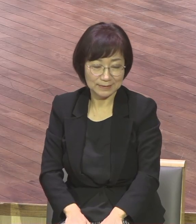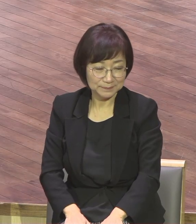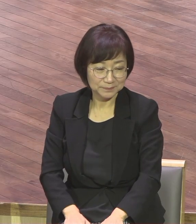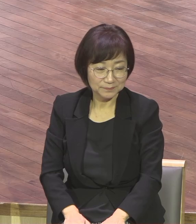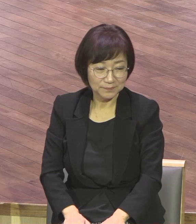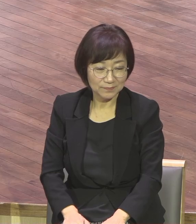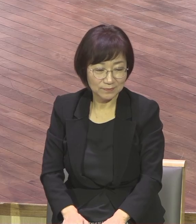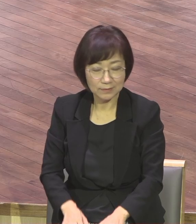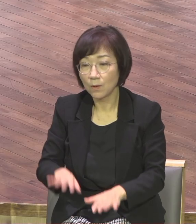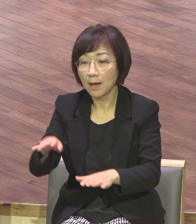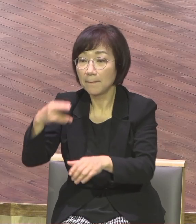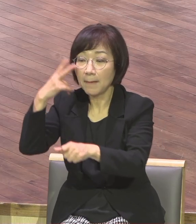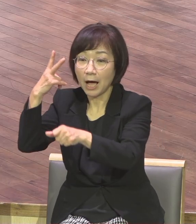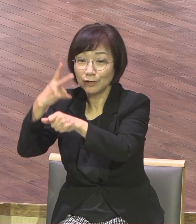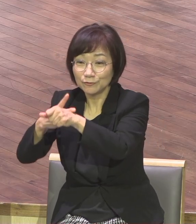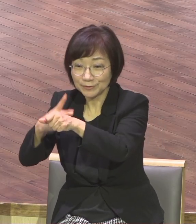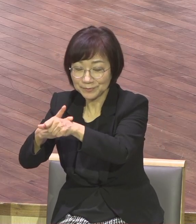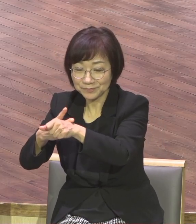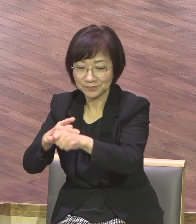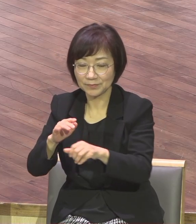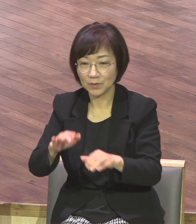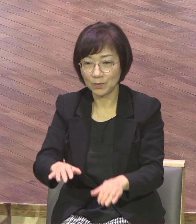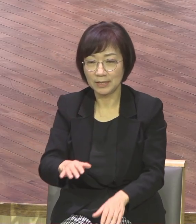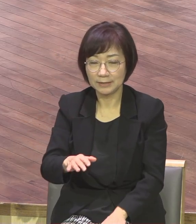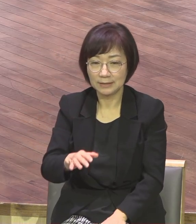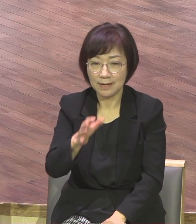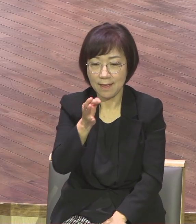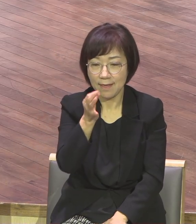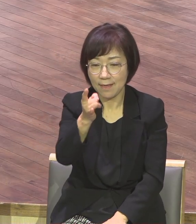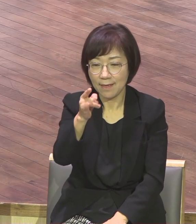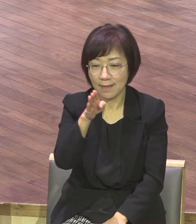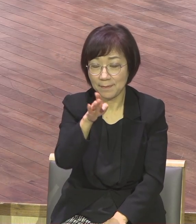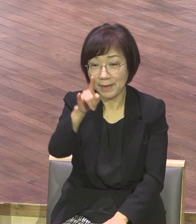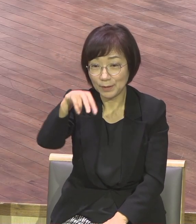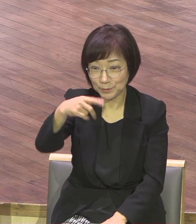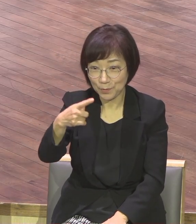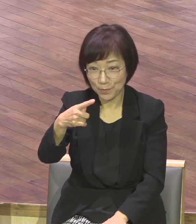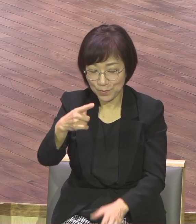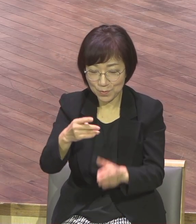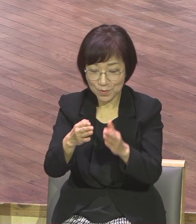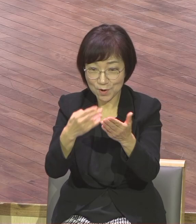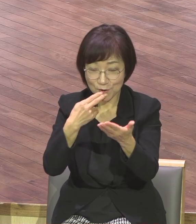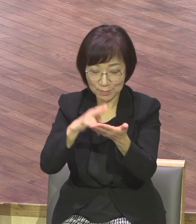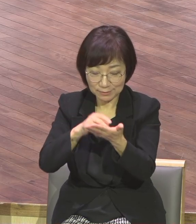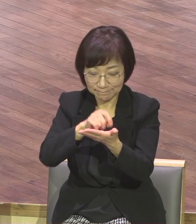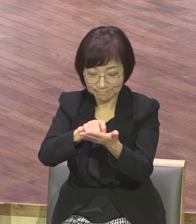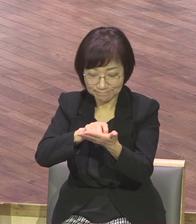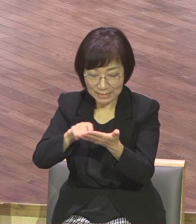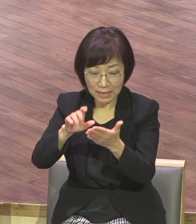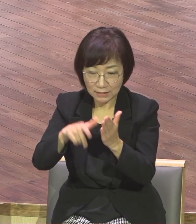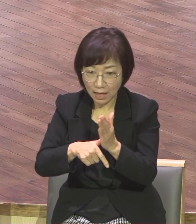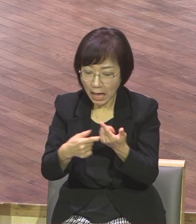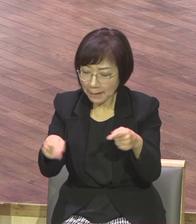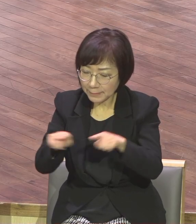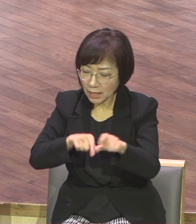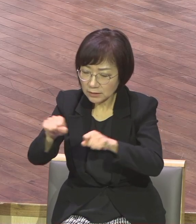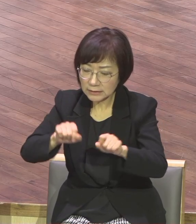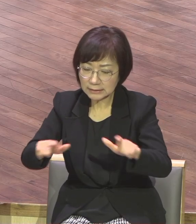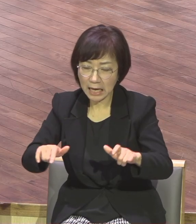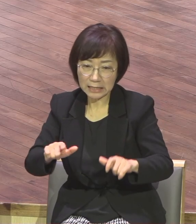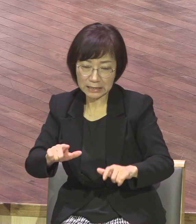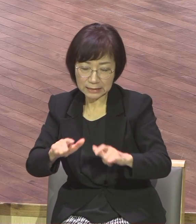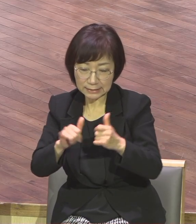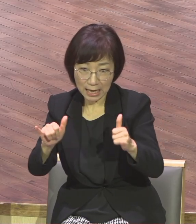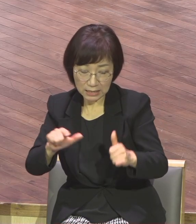사도 바울은 에베소서를 마무리하면서 바울의 동역자 한 사람을 소개하는데